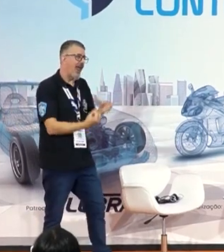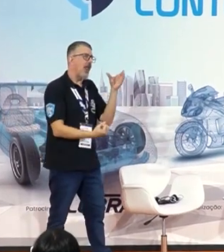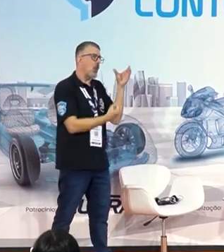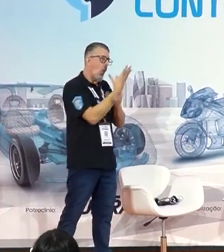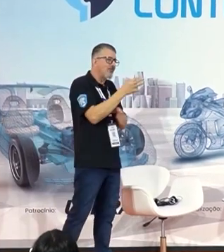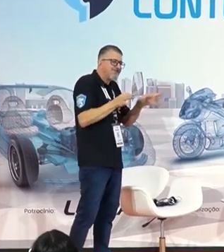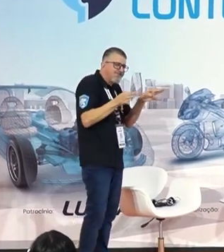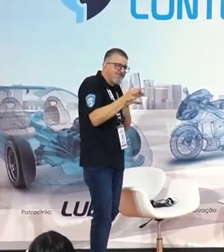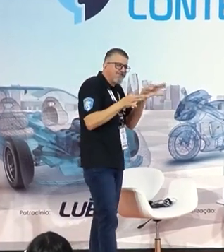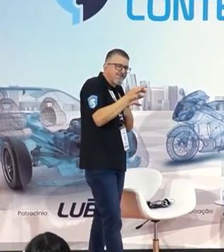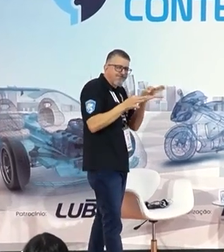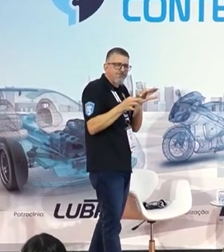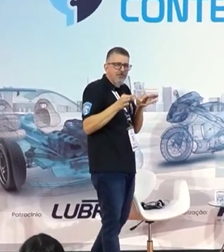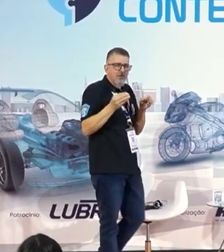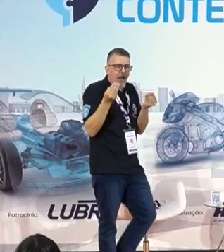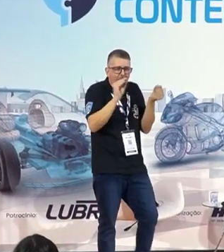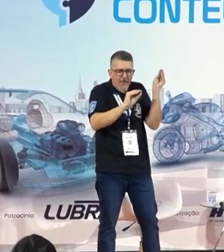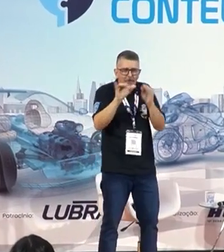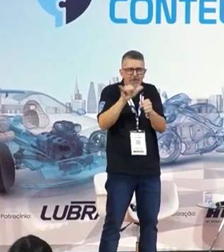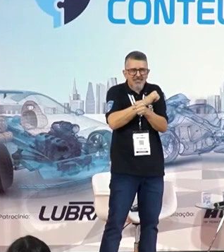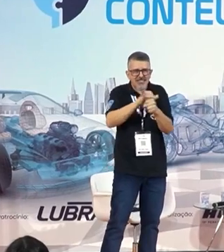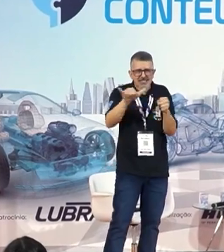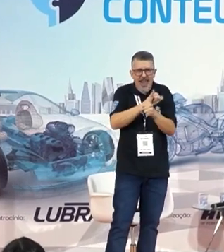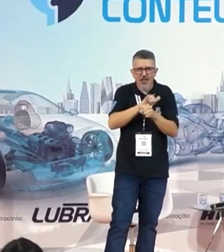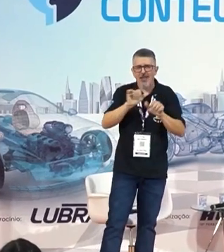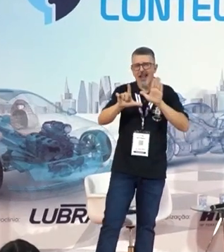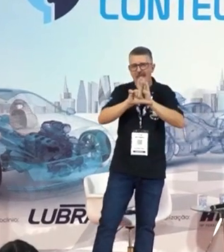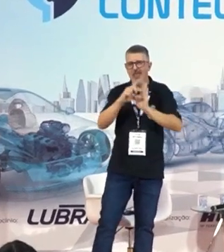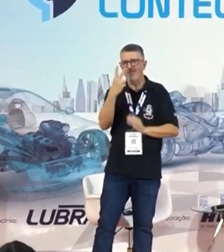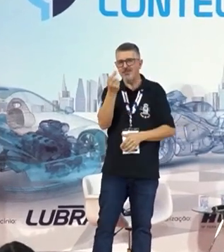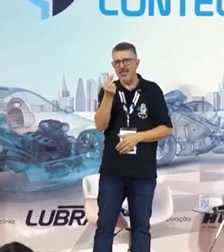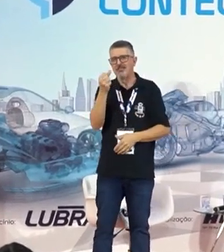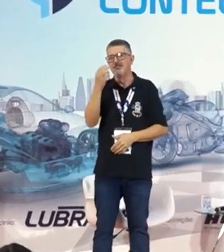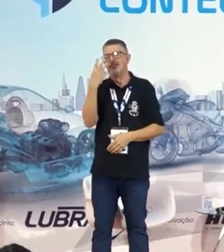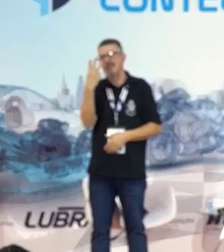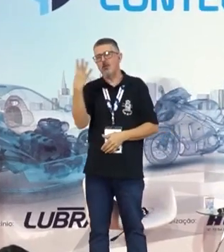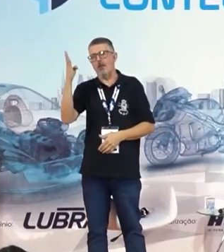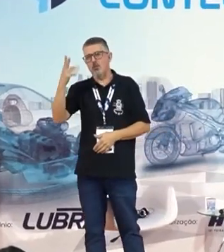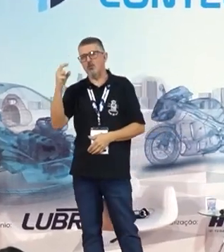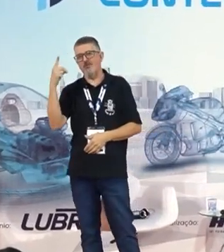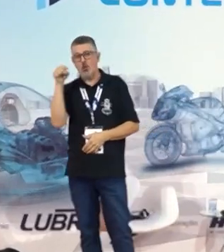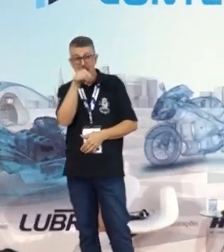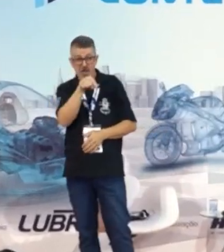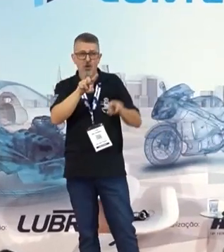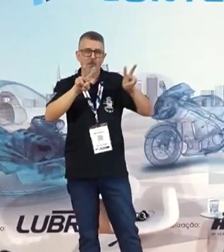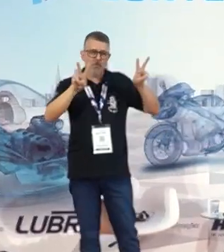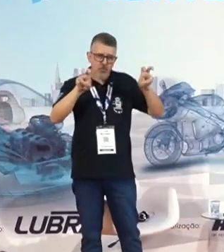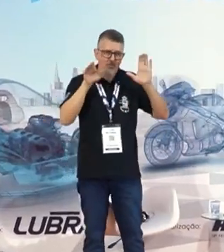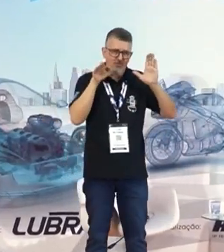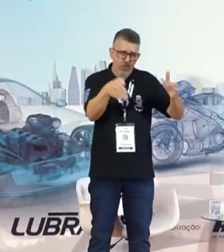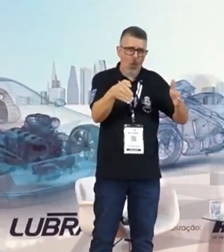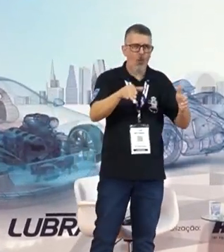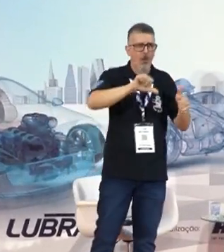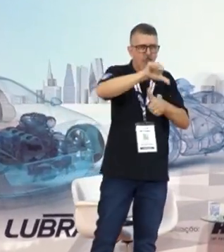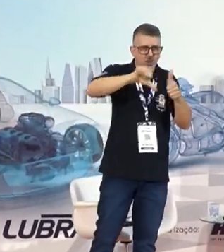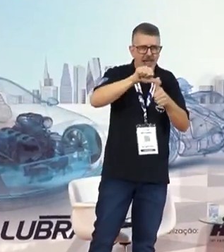criamos o CSB e arrumamos esse projeto criamos uma estratégia esse projeto de lei por isso para